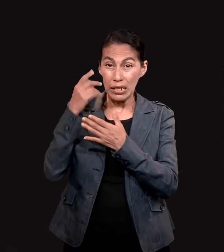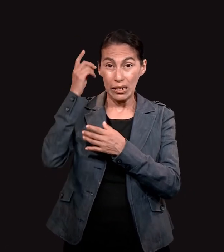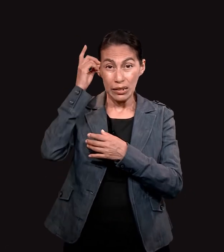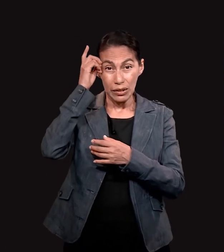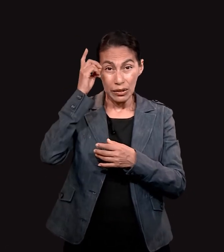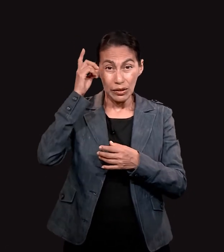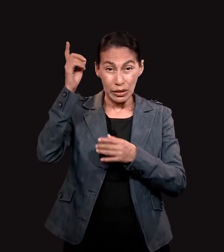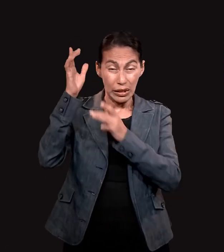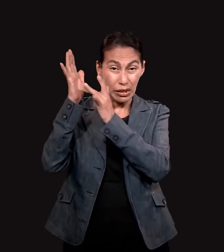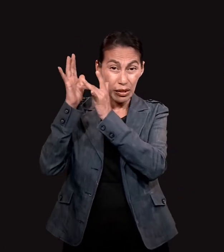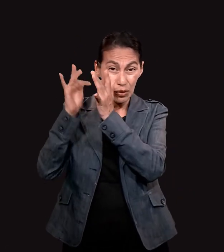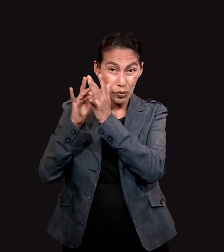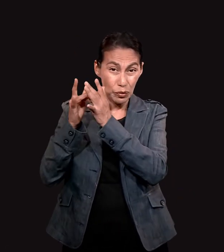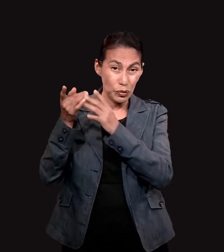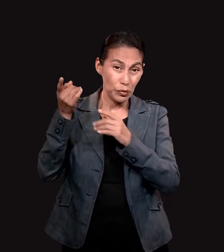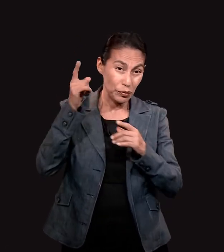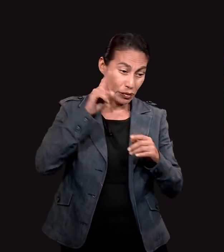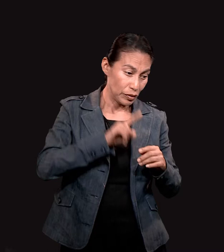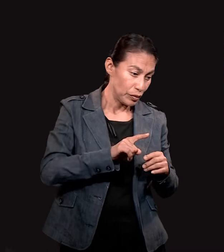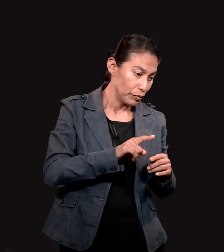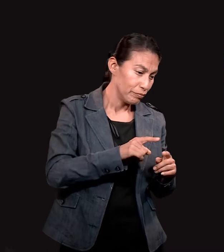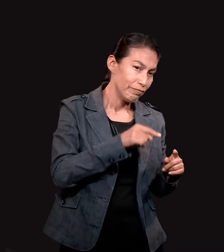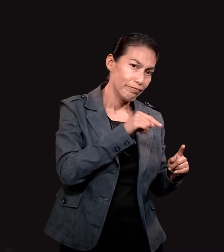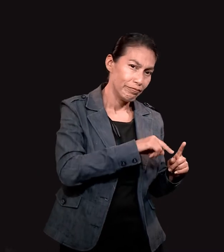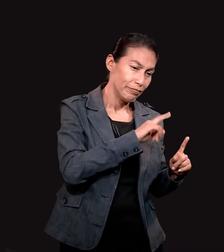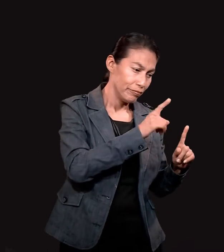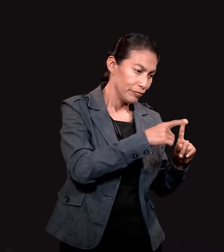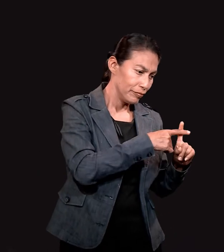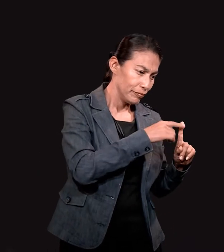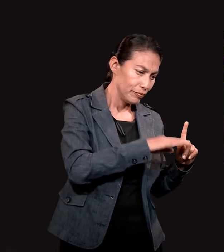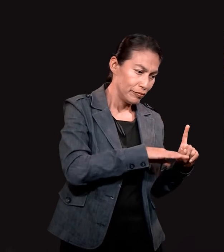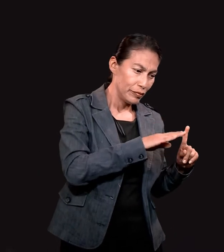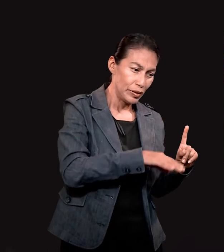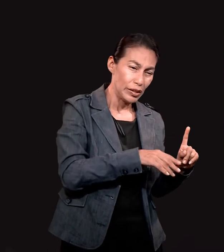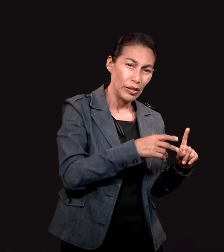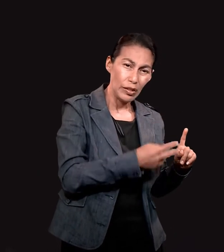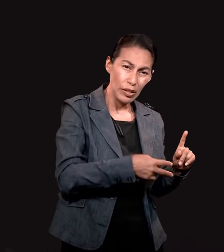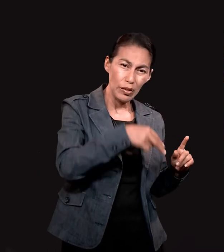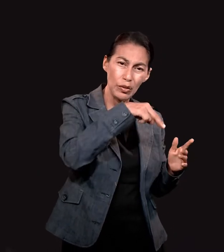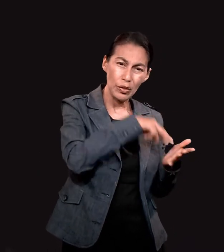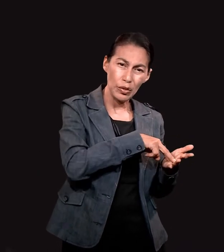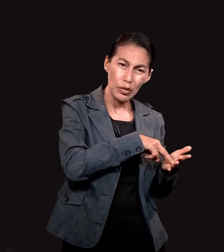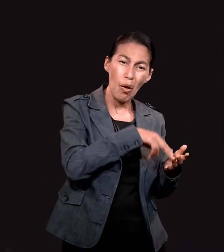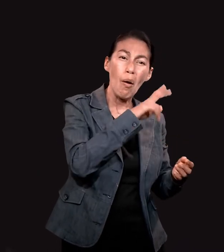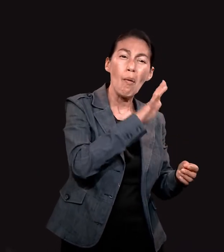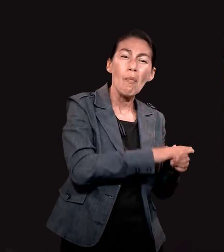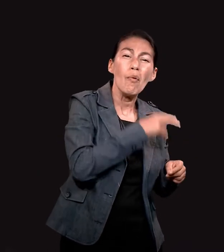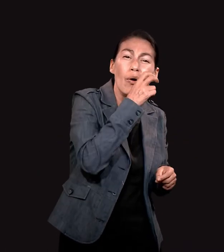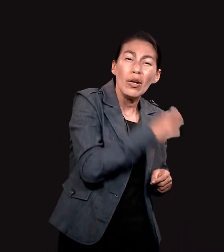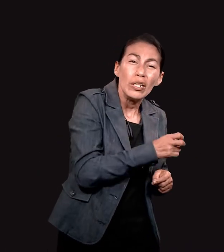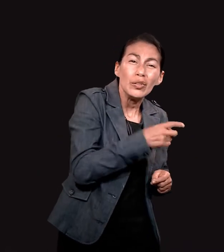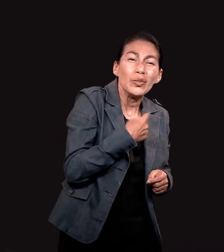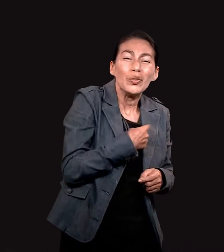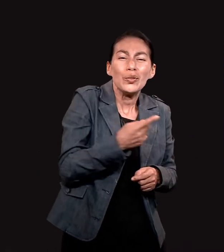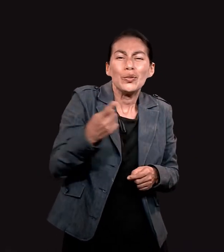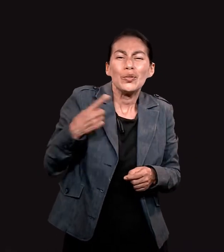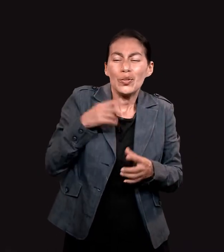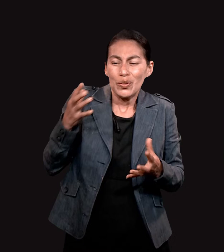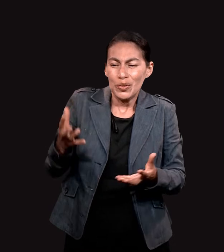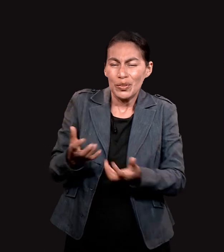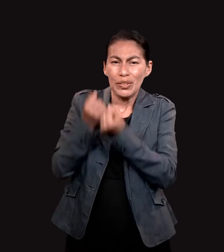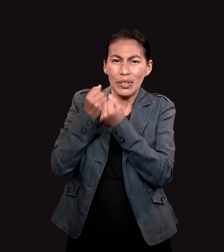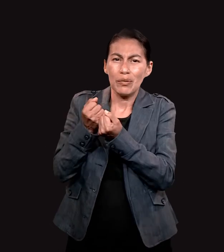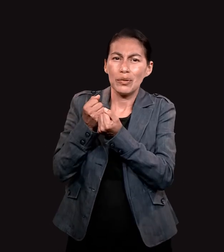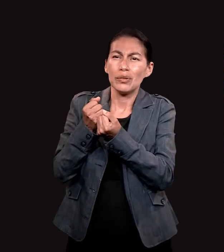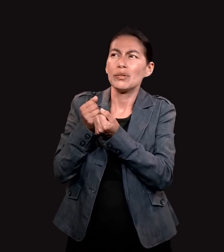pecados, porque la sangre de Cristo ya ha sido derramada. Bien. Y segundo, para pedir su dirección,